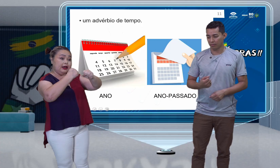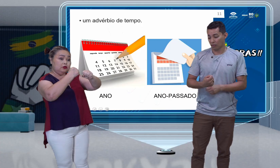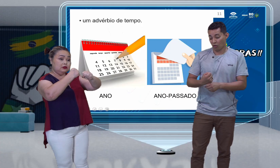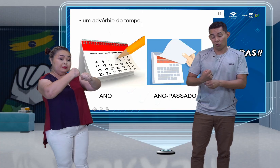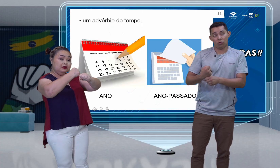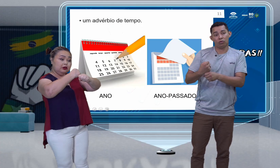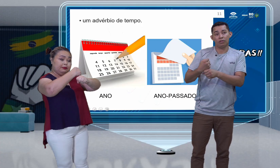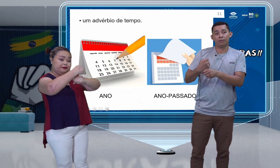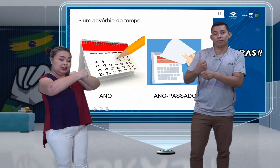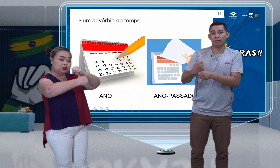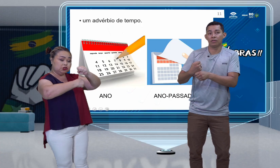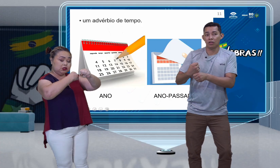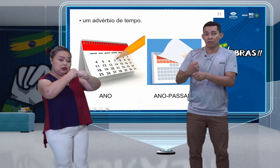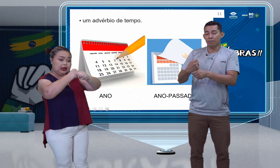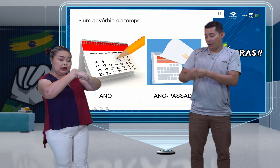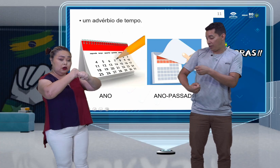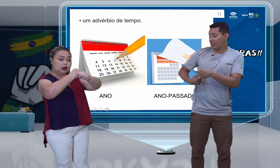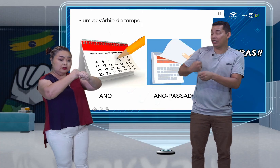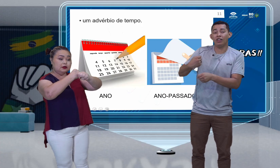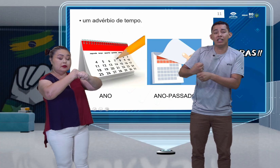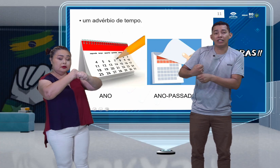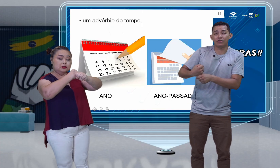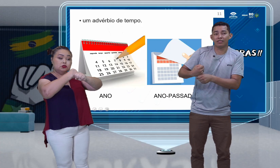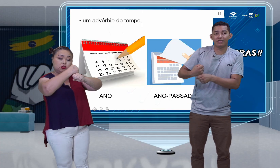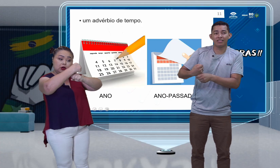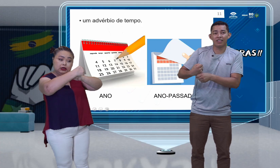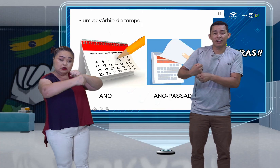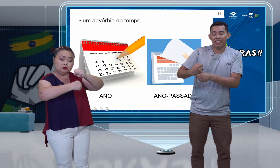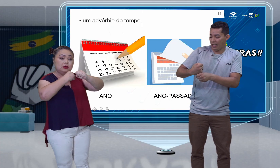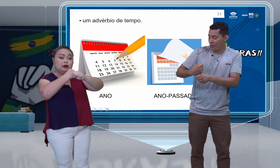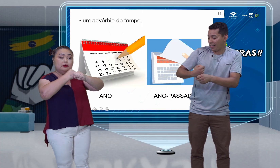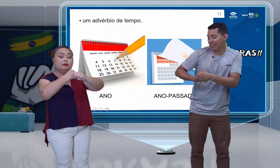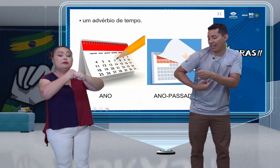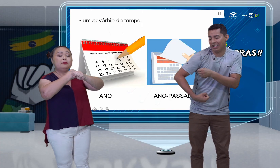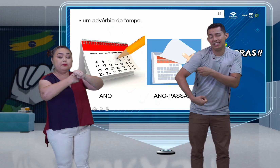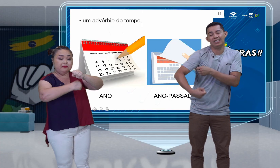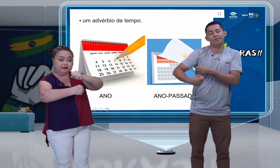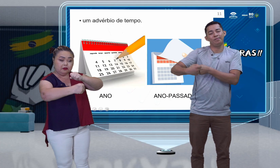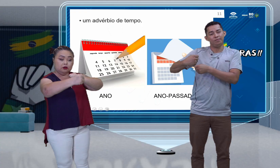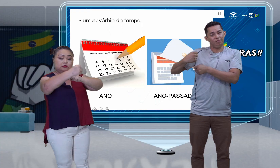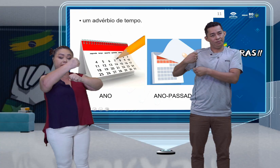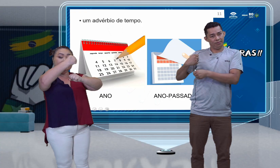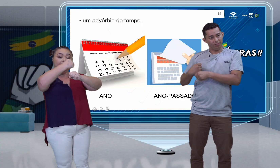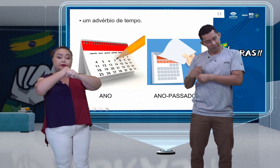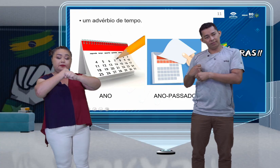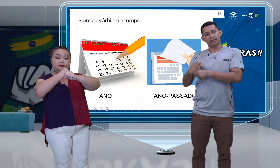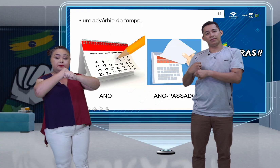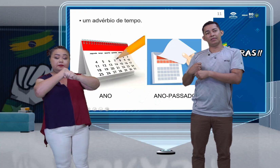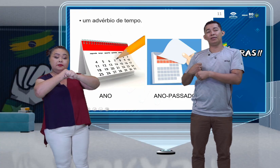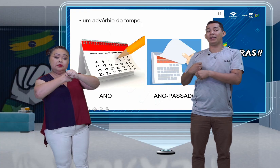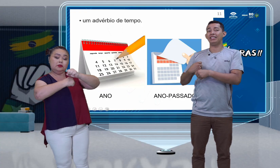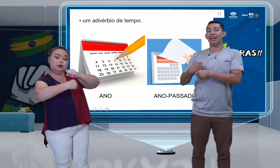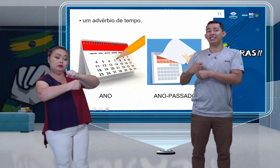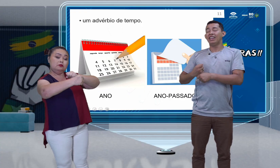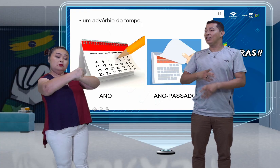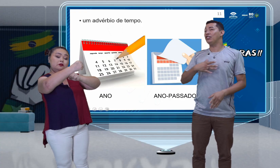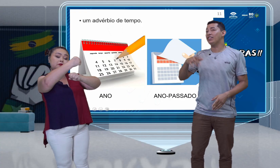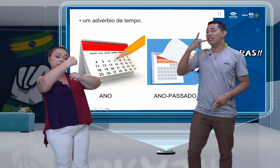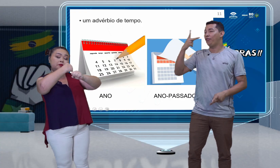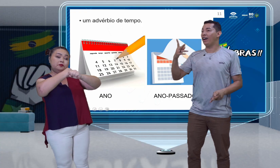contrário. Ó. Lembra que eu vou aqui para frente? Para frente é só ano. Só ano. E para trás? Volto para cá. Ano passado. Então, se eu quiser